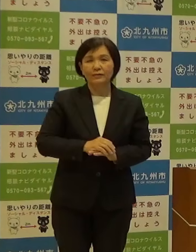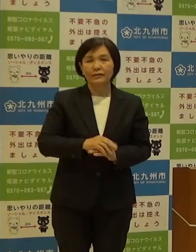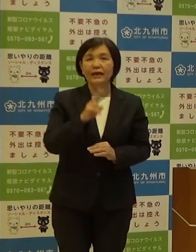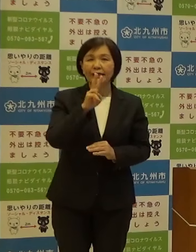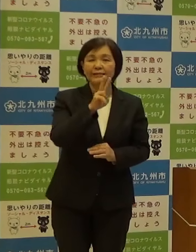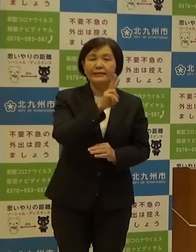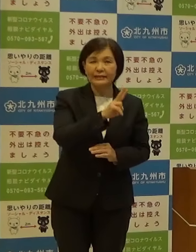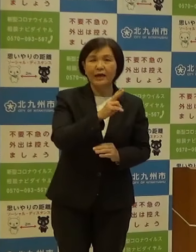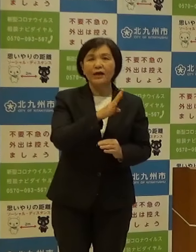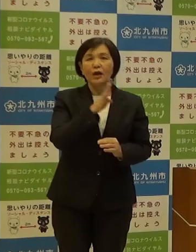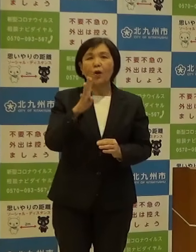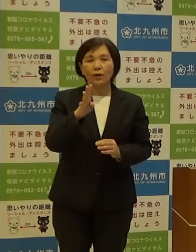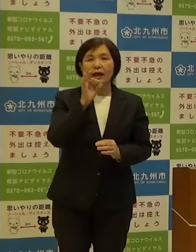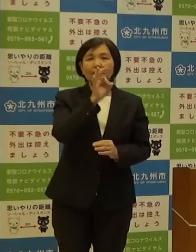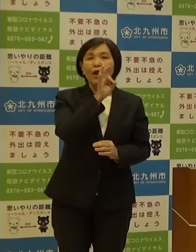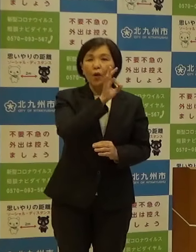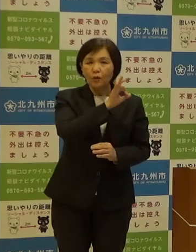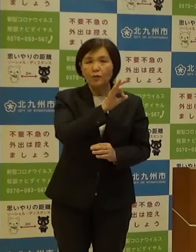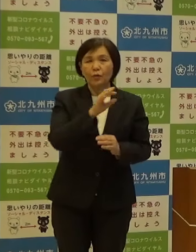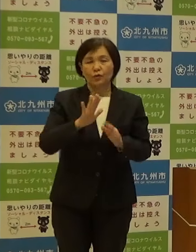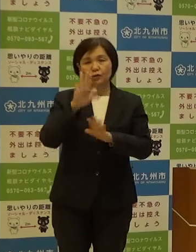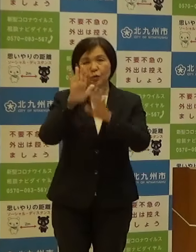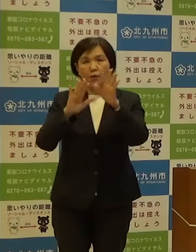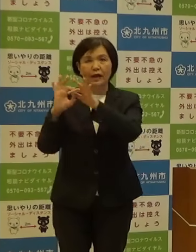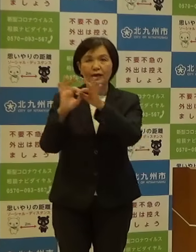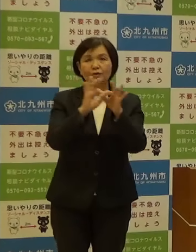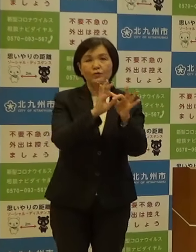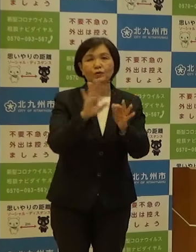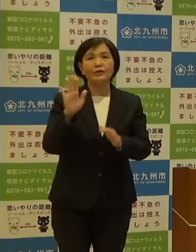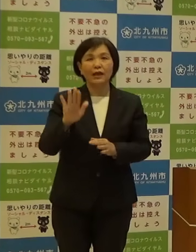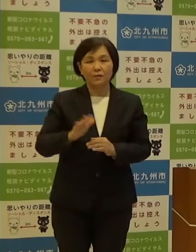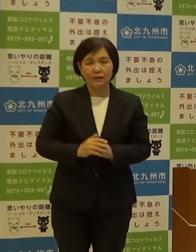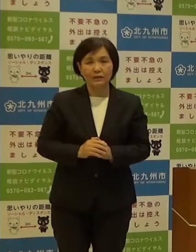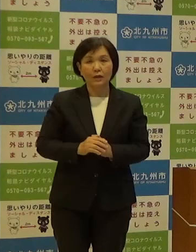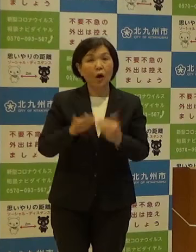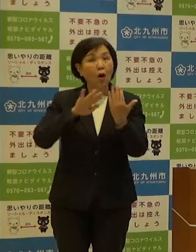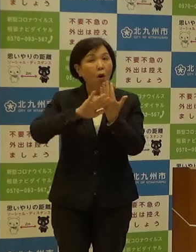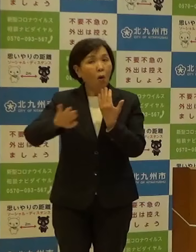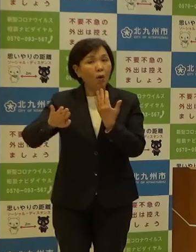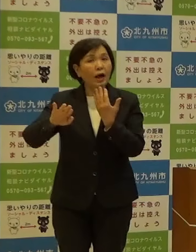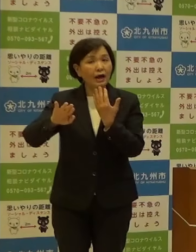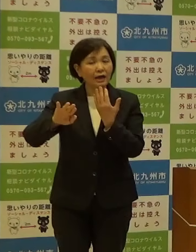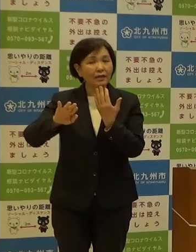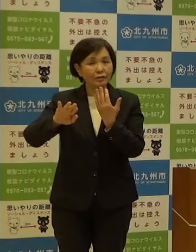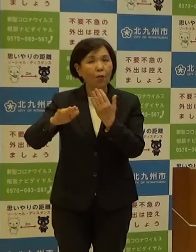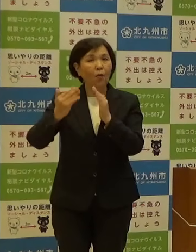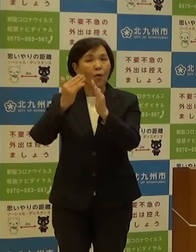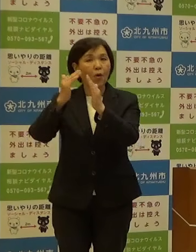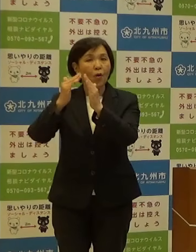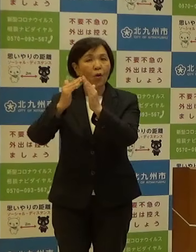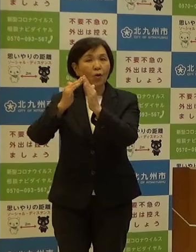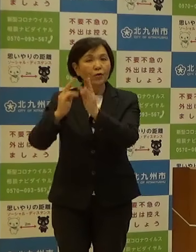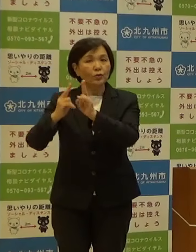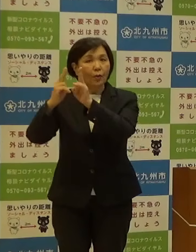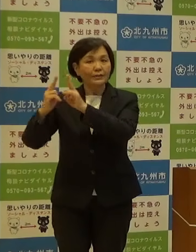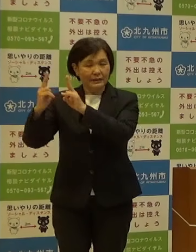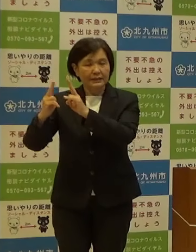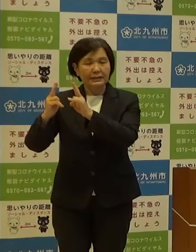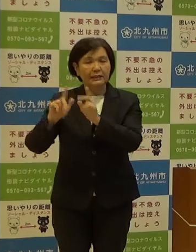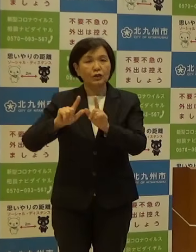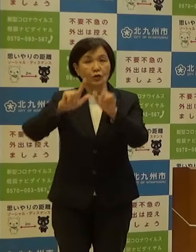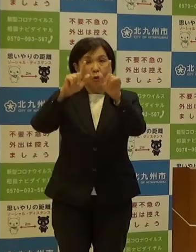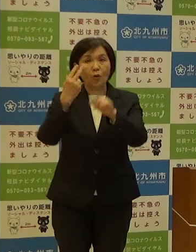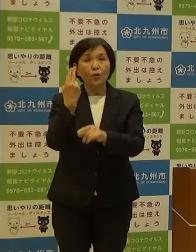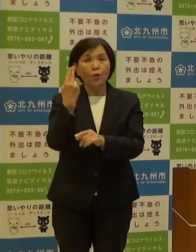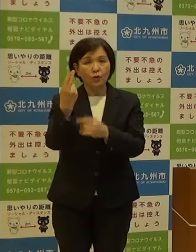件があり、そして4日連続ゼロであります。それに対して、他の都市の参考になるように、この東京都の事例を見ております